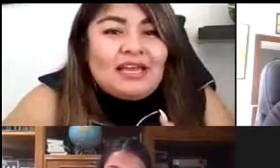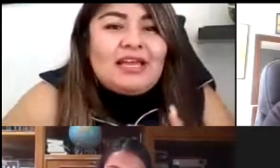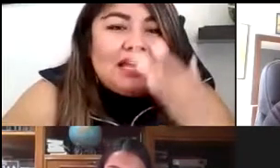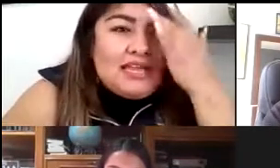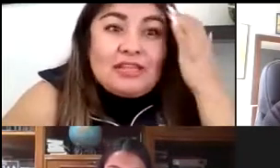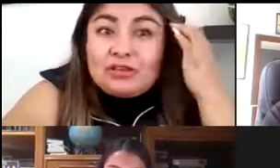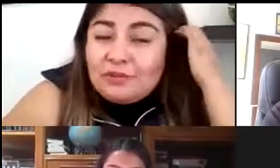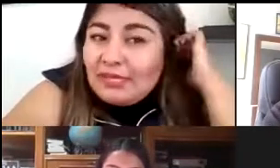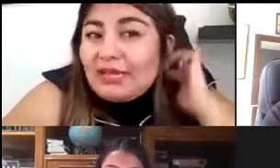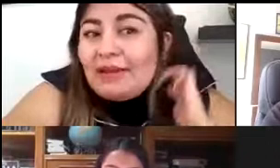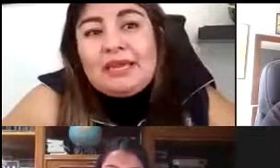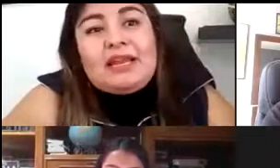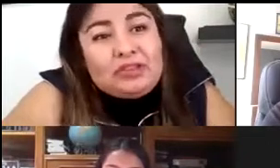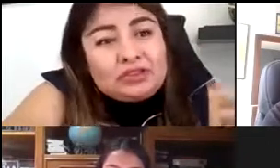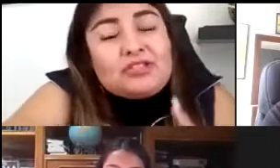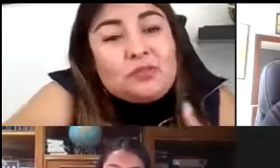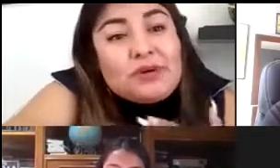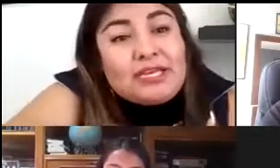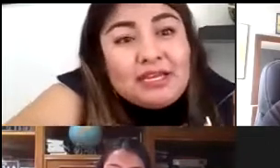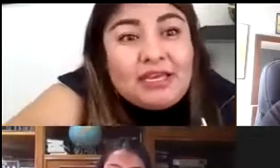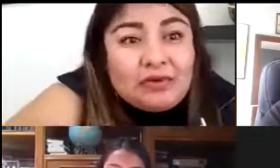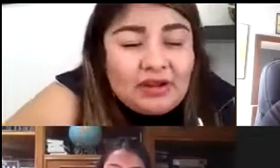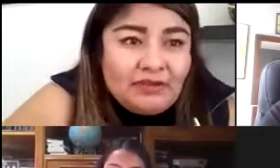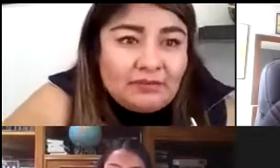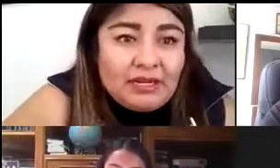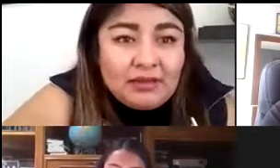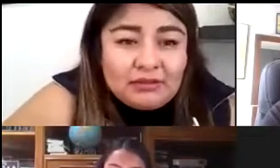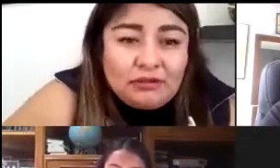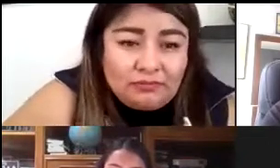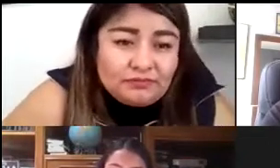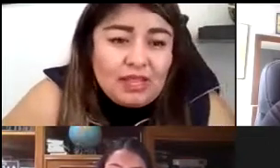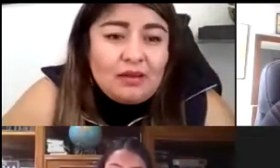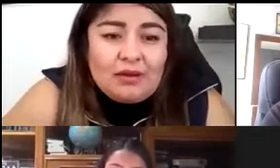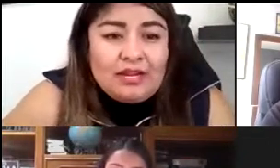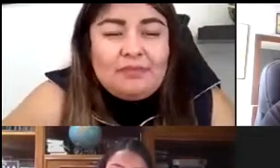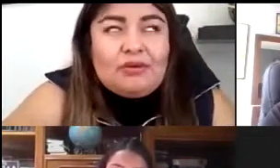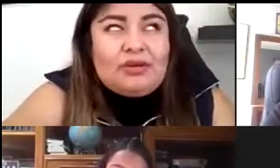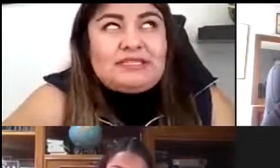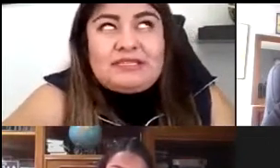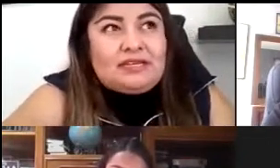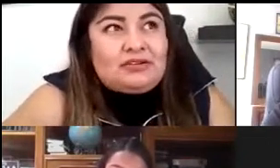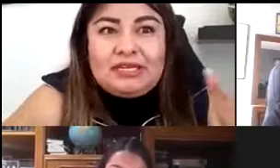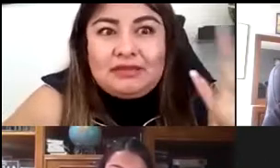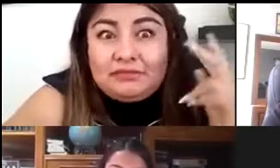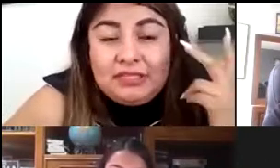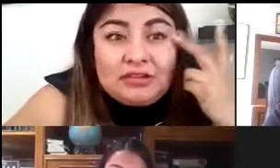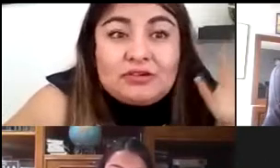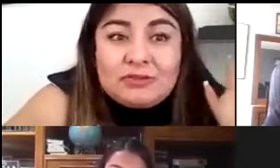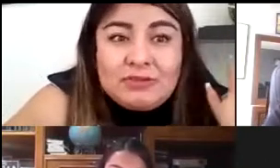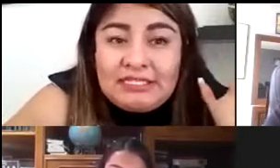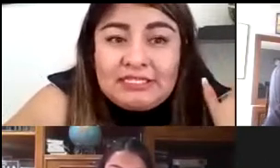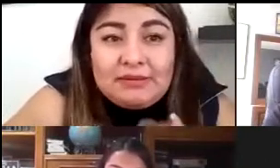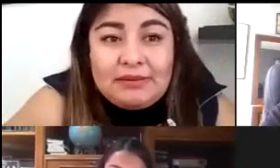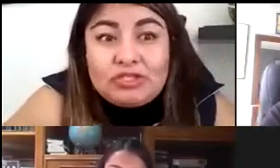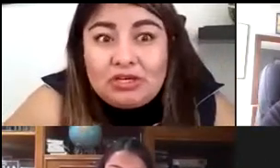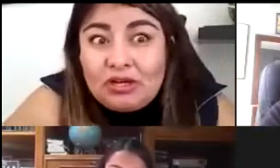sorda y no se puede cambiar, entonces tú puedes elegir una firma, ¿no? Por ejemplo, no sé, tienes los ojos